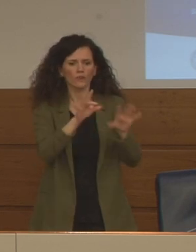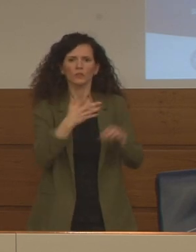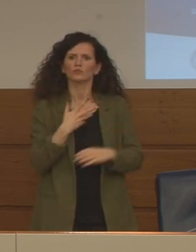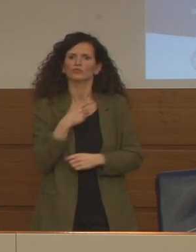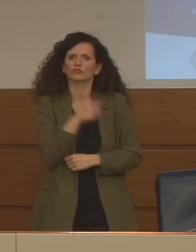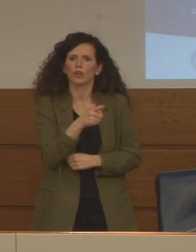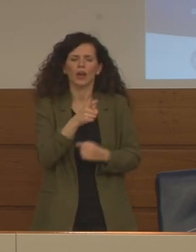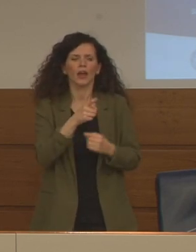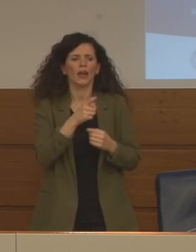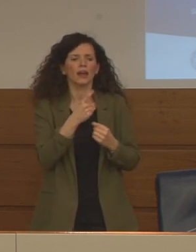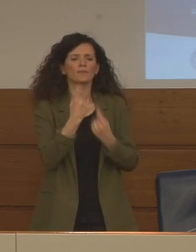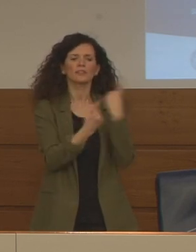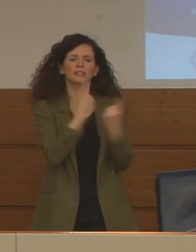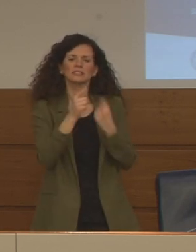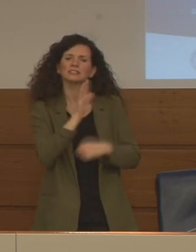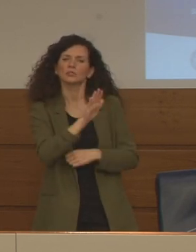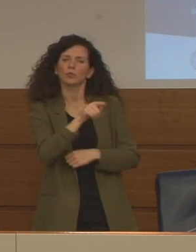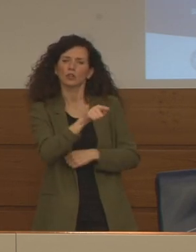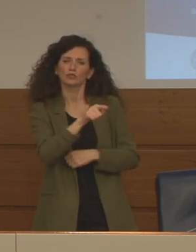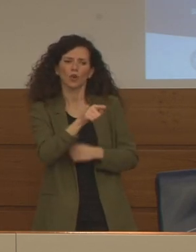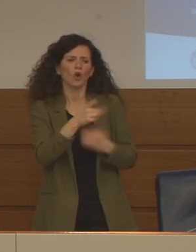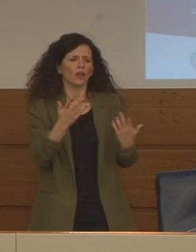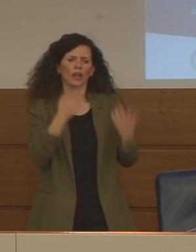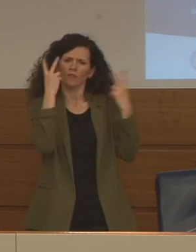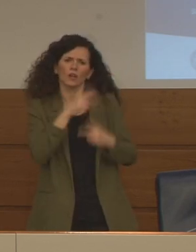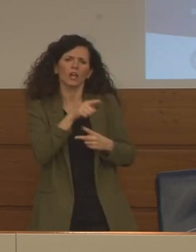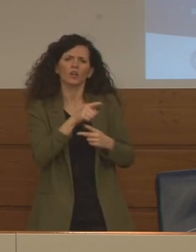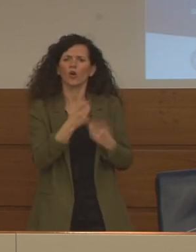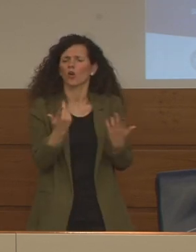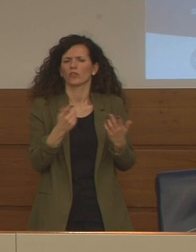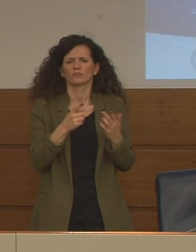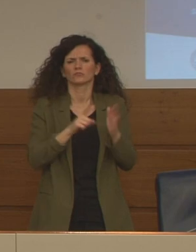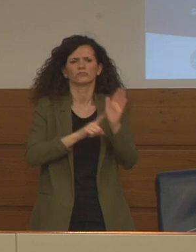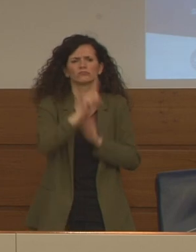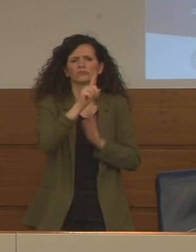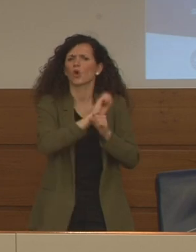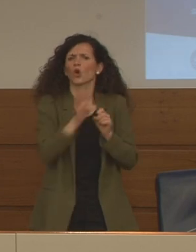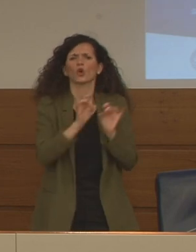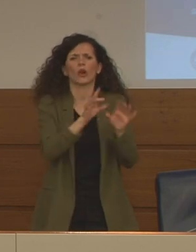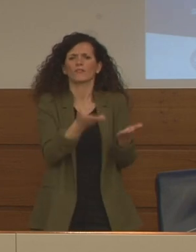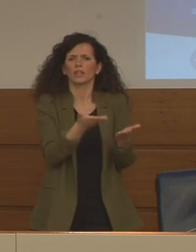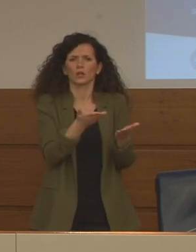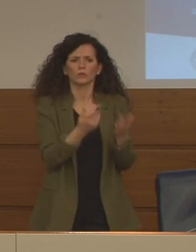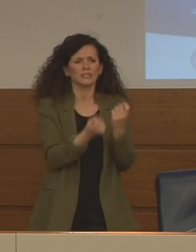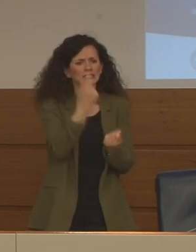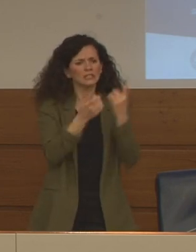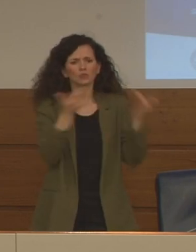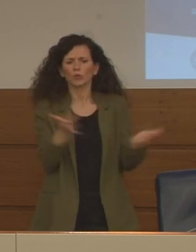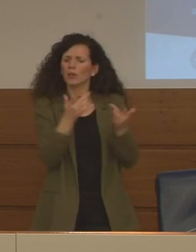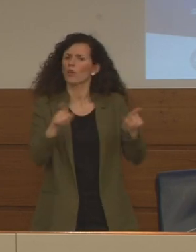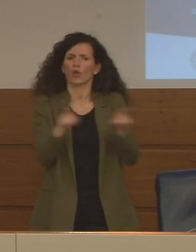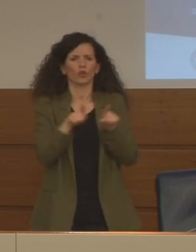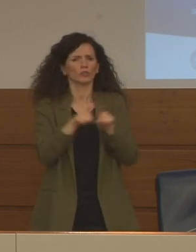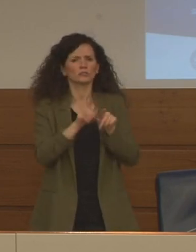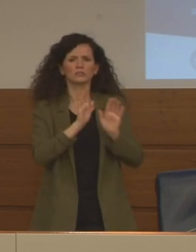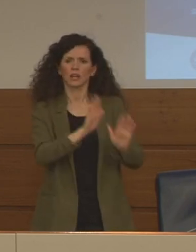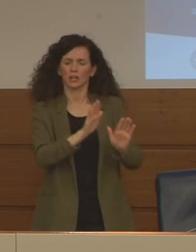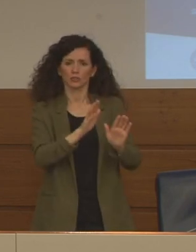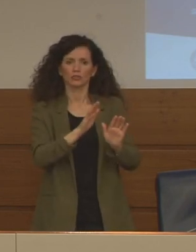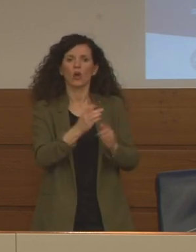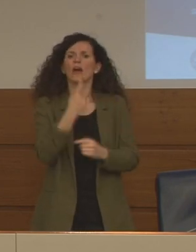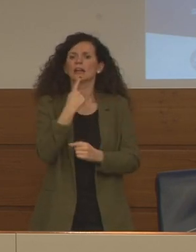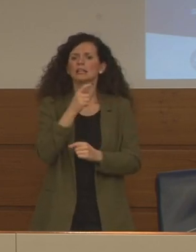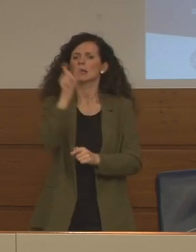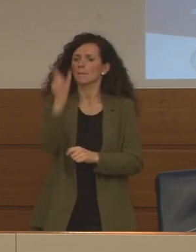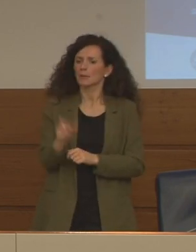nel suo contesto ma già trattata come positiva persone invece che stanno bene e che quindi hanno sono avide mia positiva o che